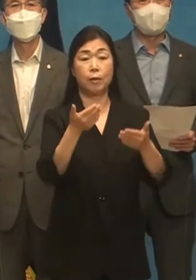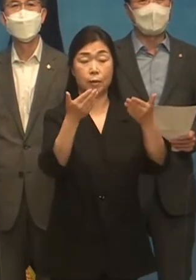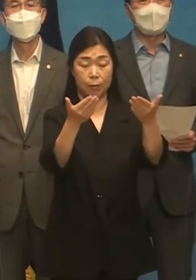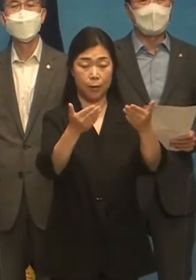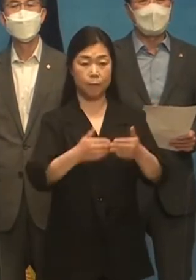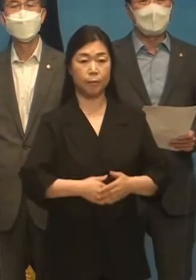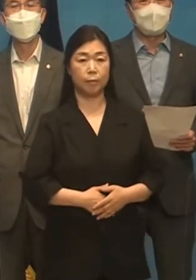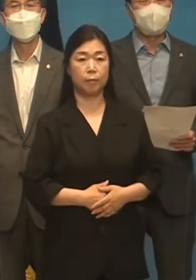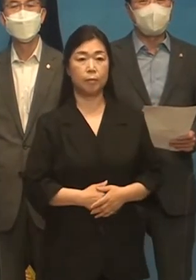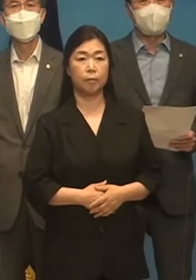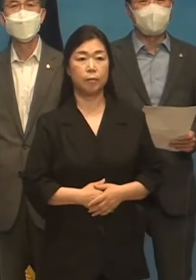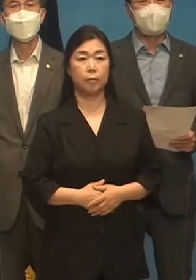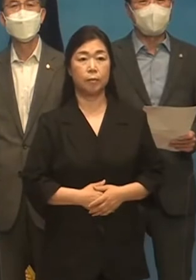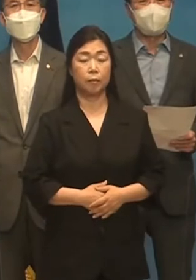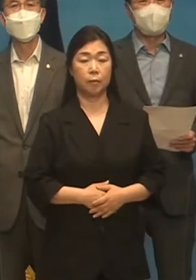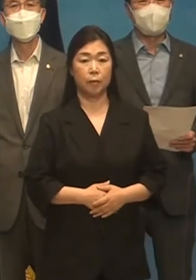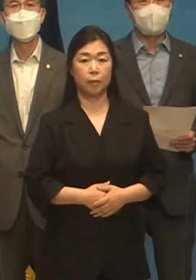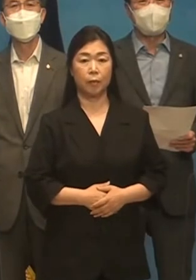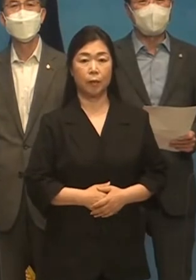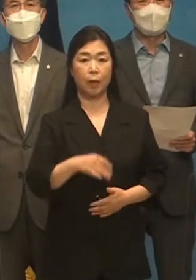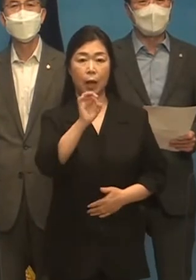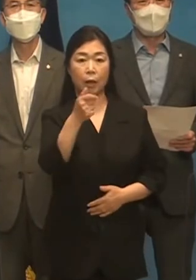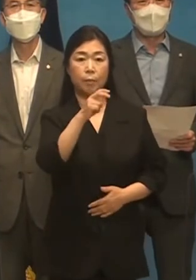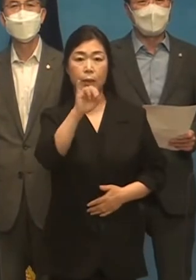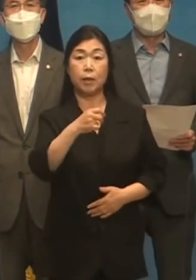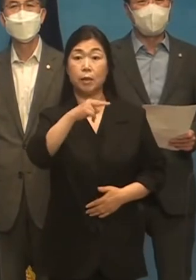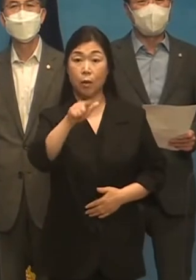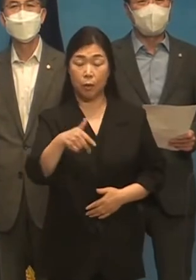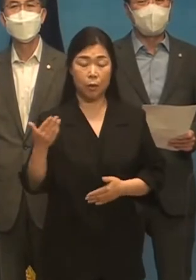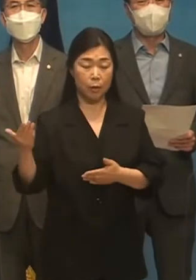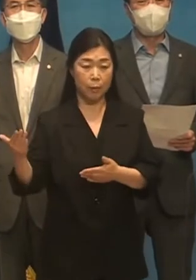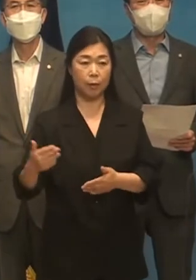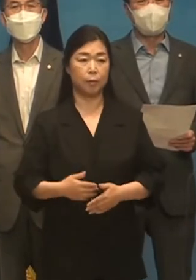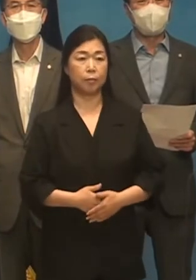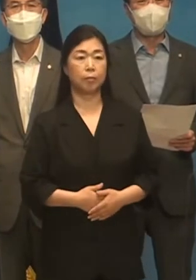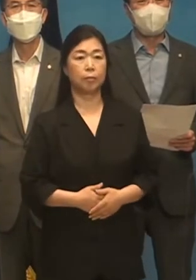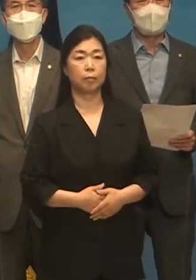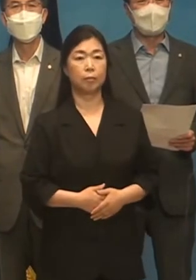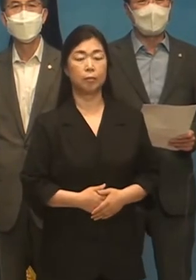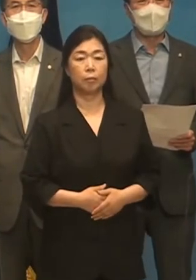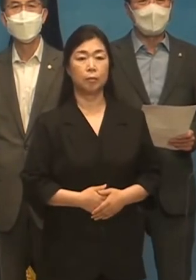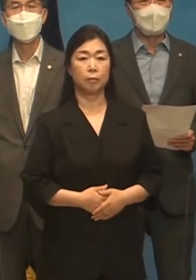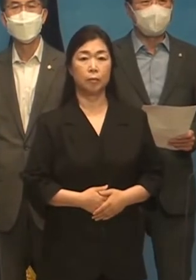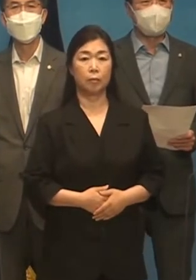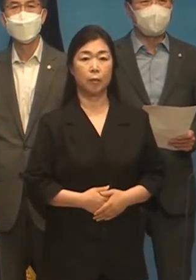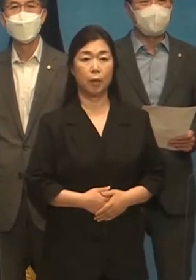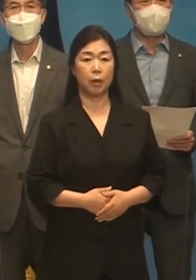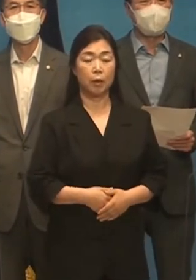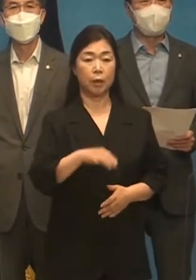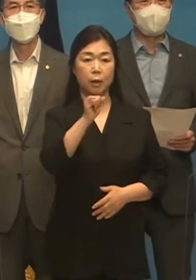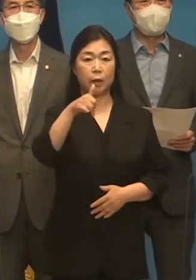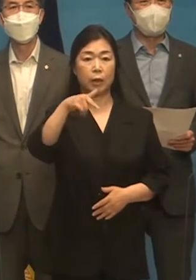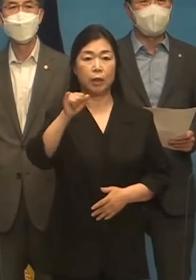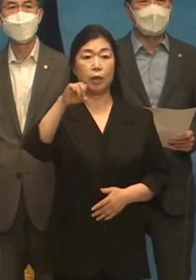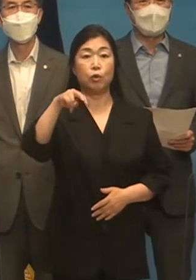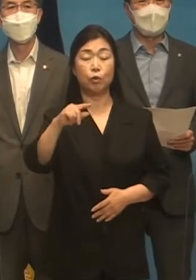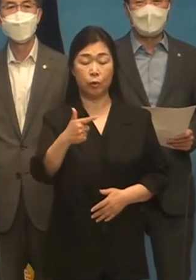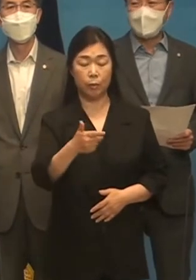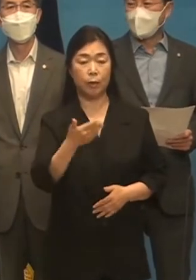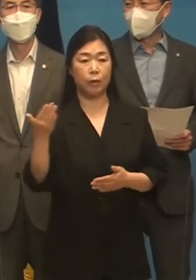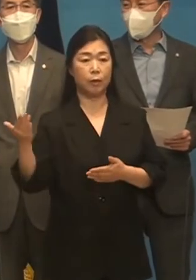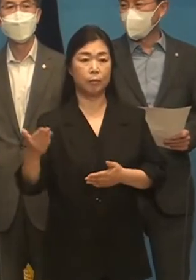드리도록 하겠습니다. 먼저 안민석 의원님 참석하셨습니다. 그리고 이규민 의원님